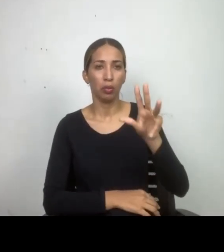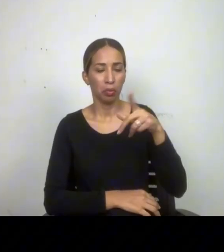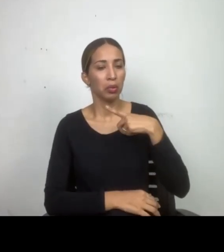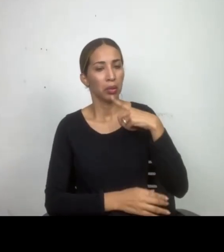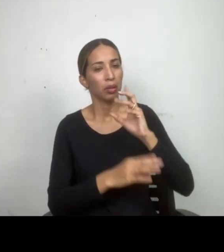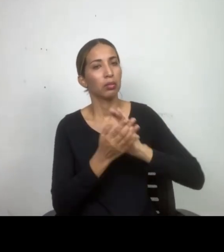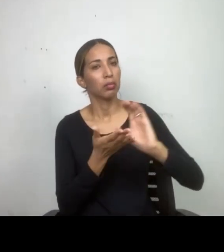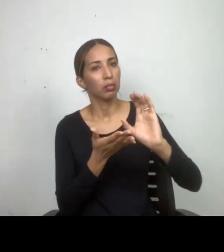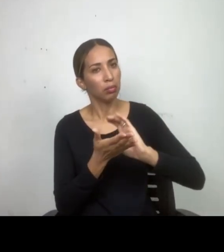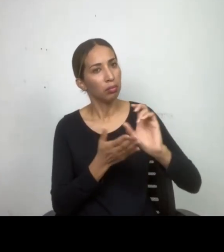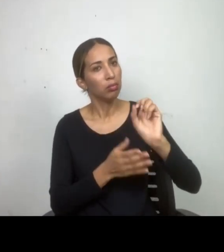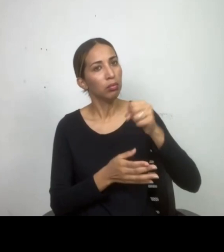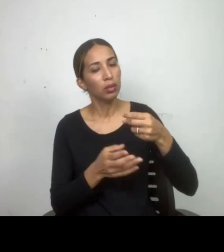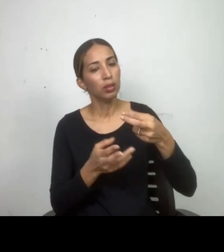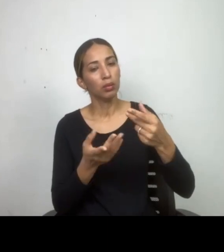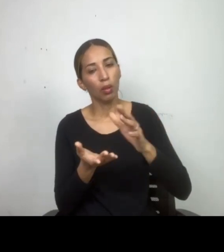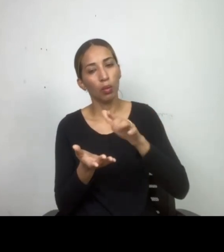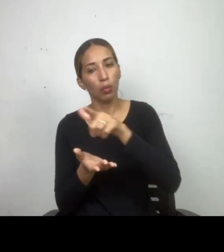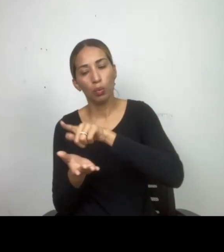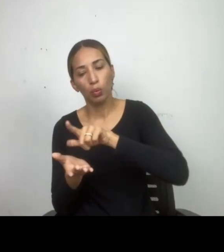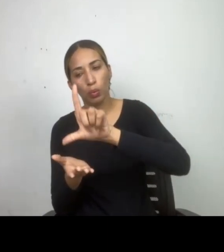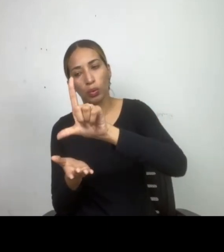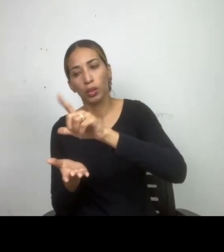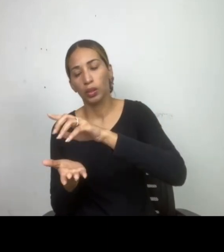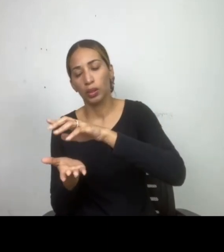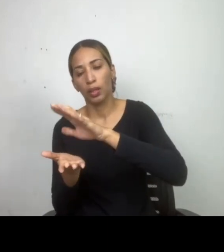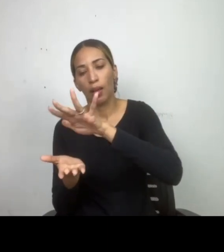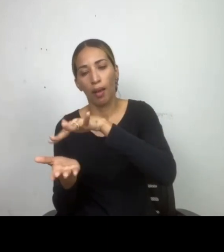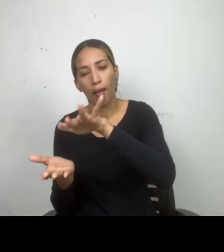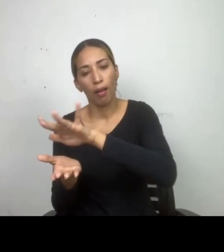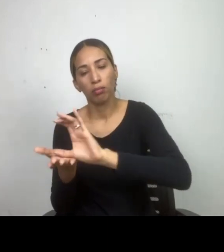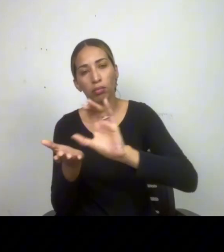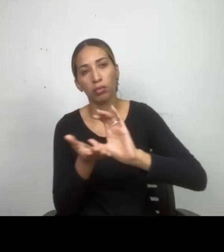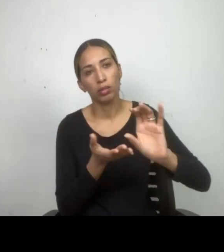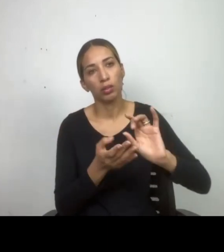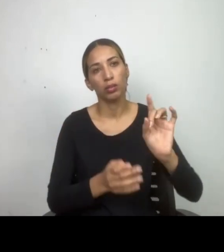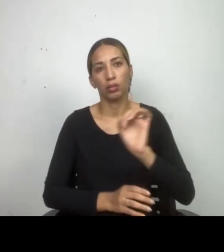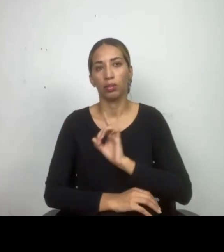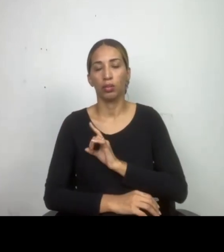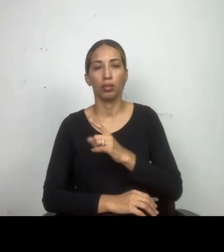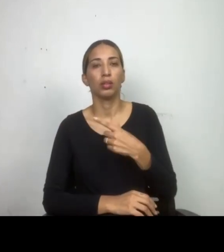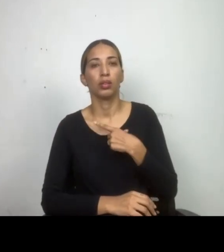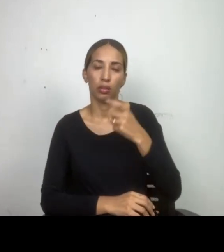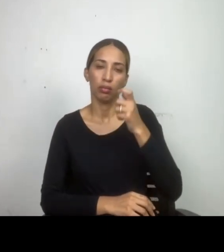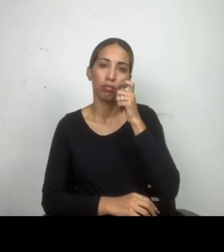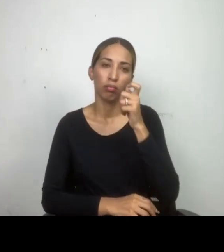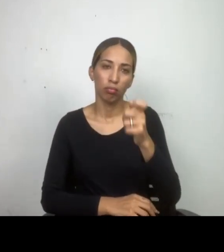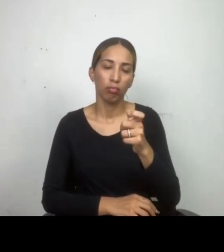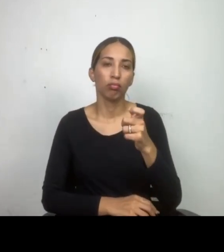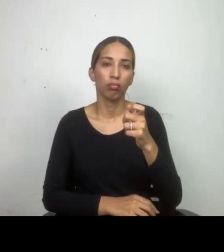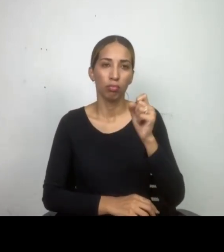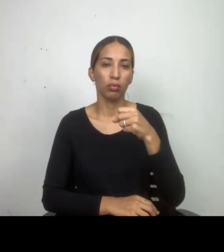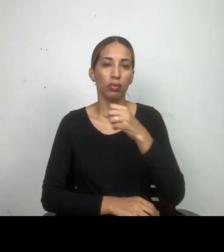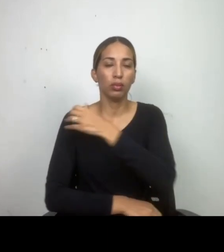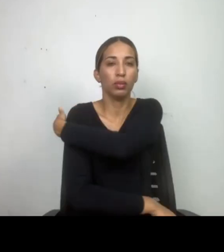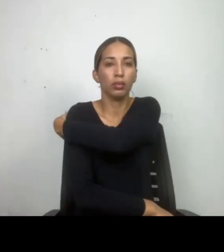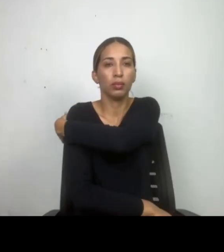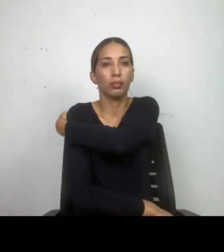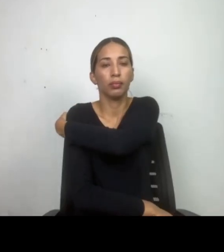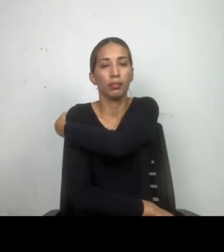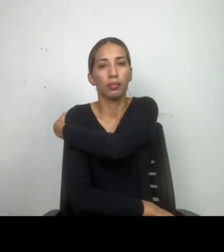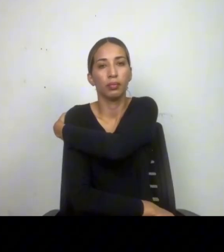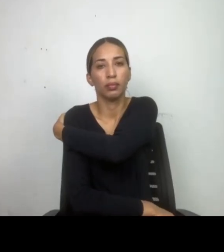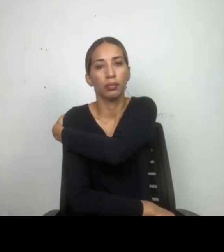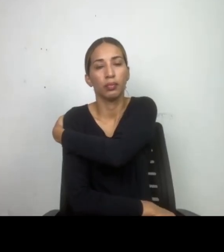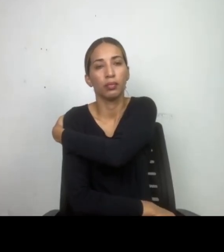âmbitos, né, na conciliação de interesses que, a nosso ver, são interesses inconciliáveis. Na medida em que ele vai, né,